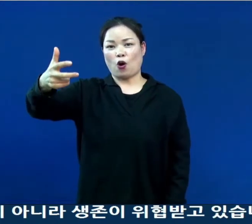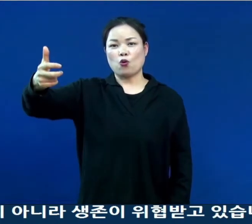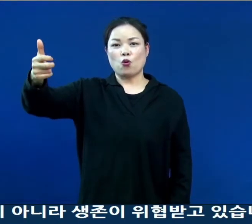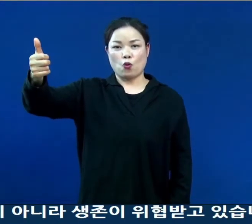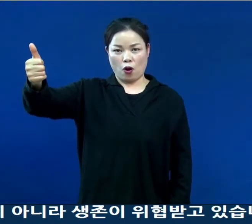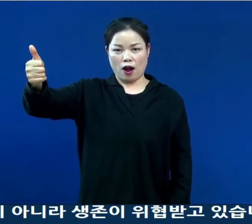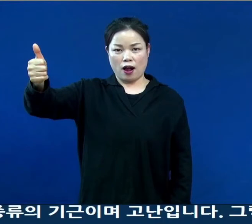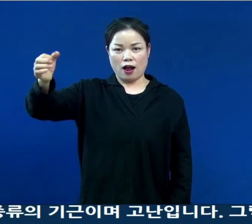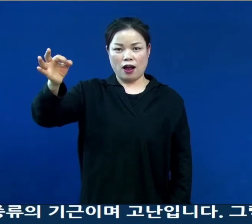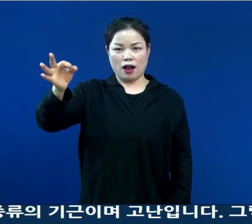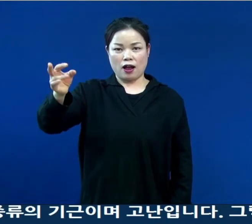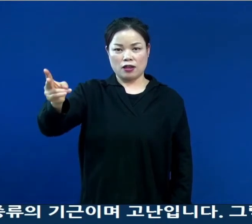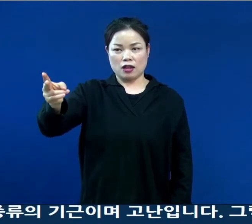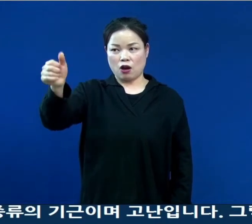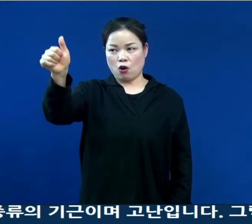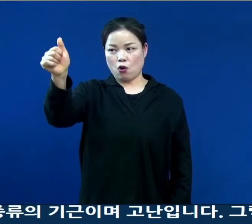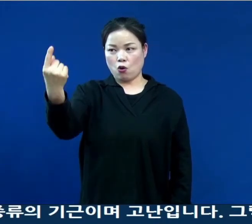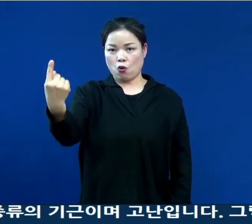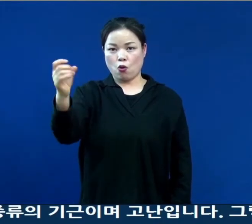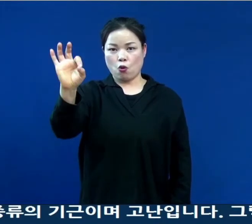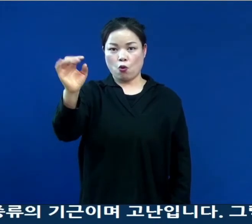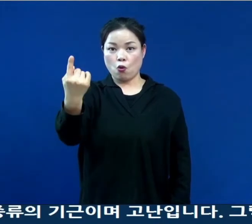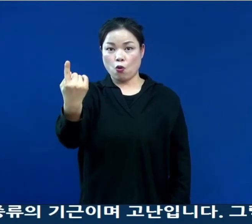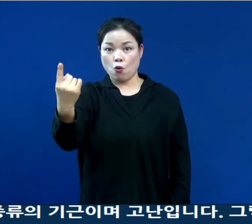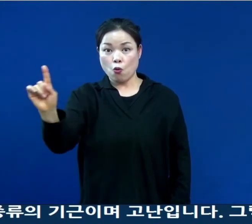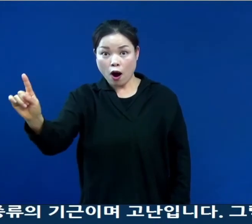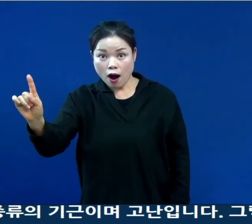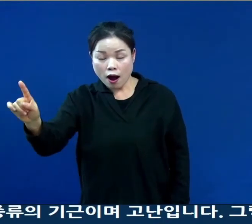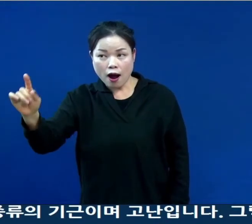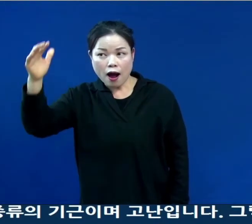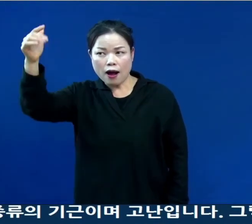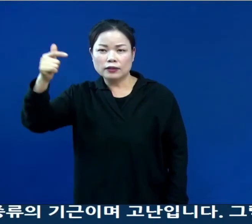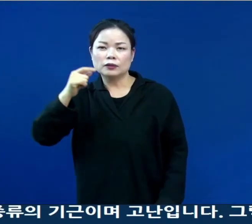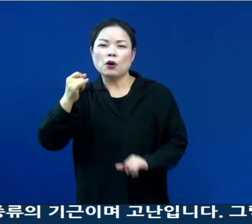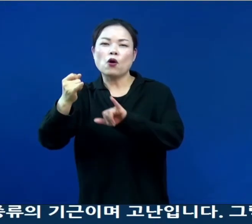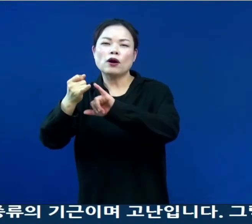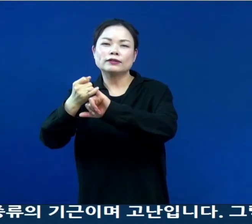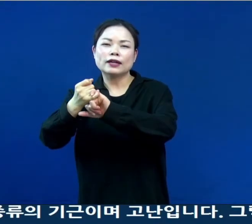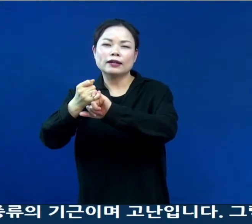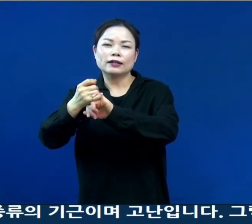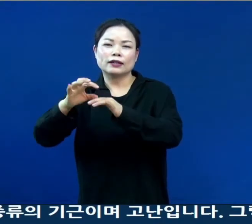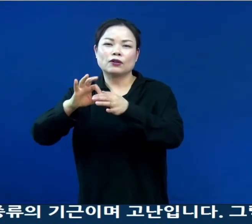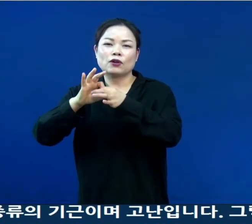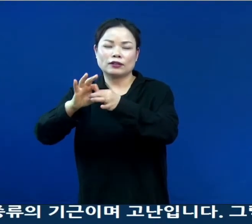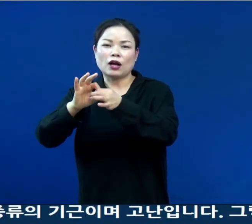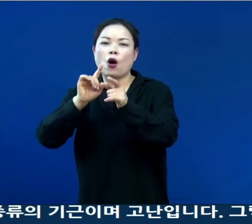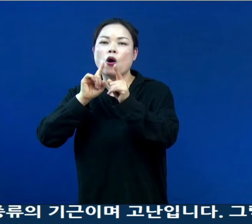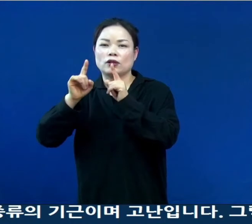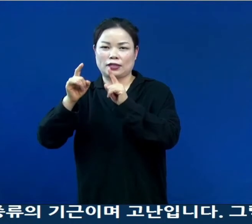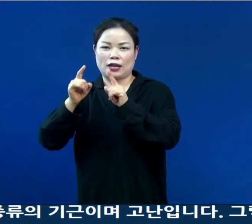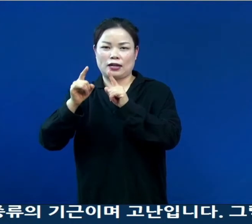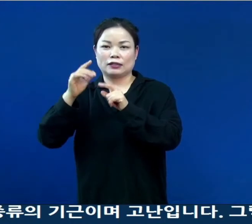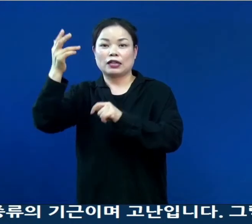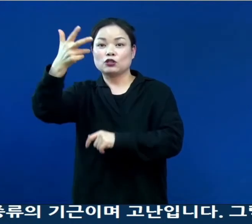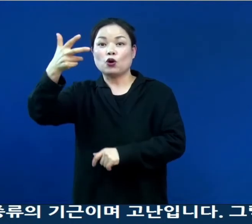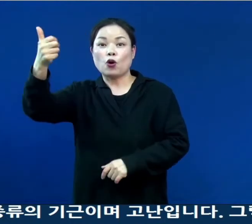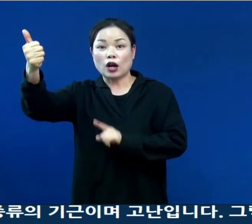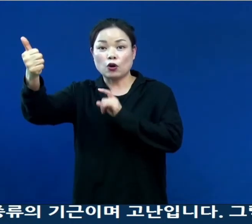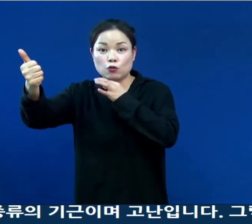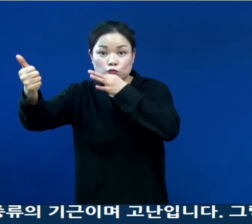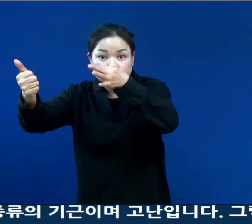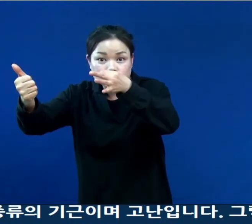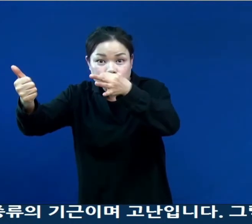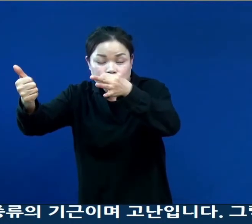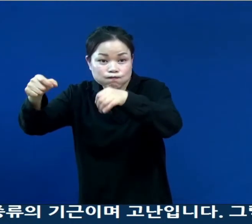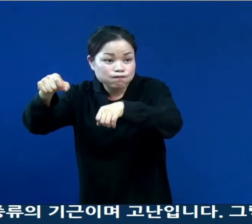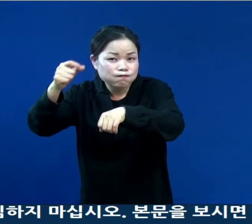여호와입니다. 이 여호와는 언약적 관점에서 부를 때 여호와라고 합니다.